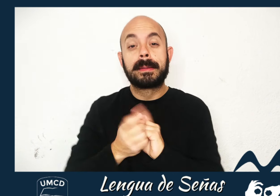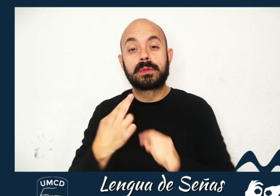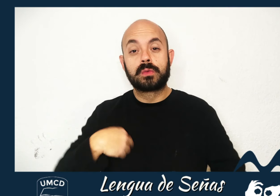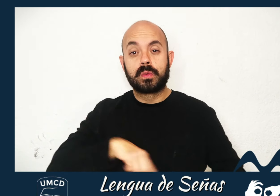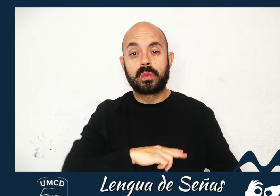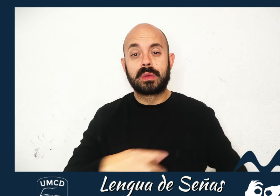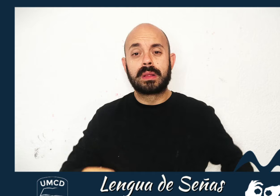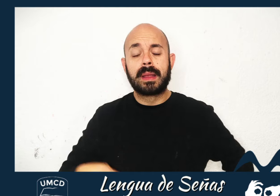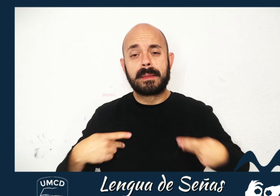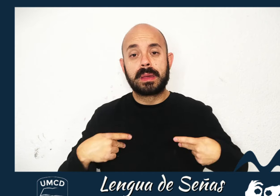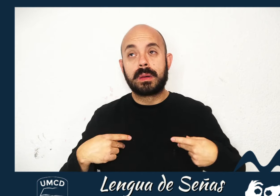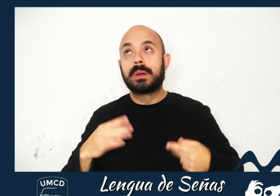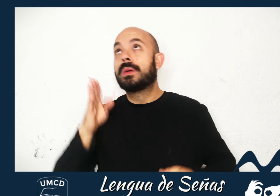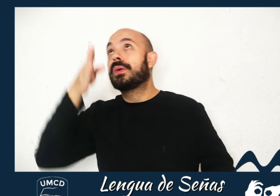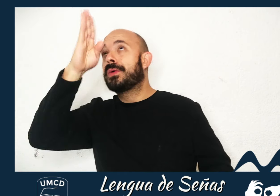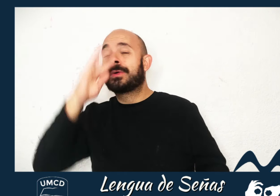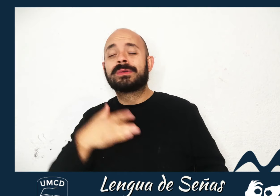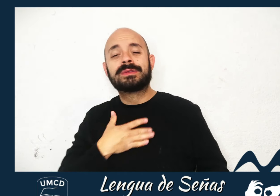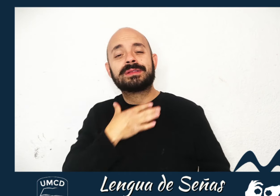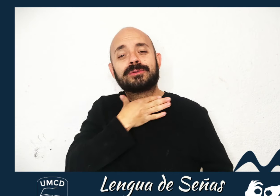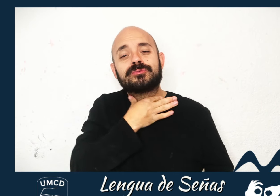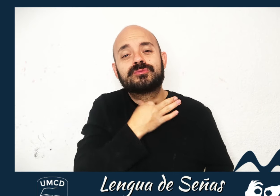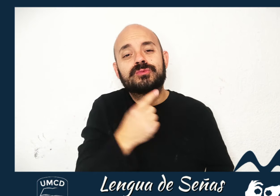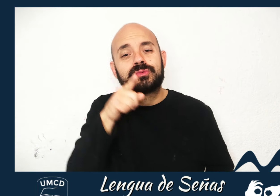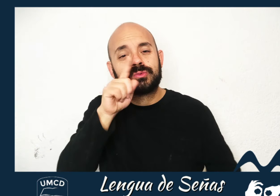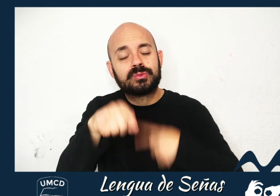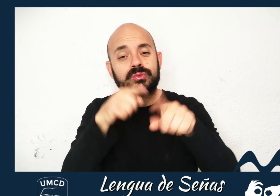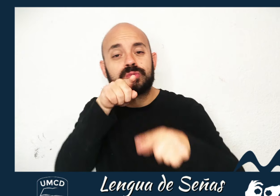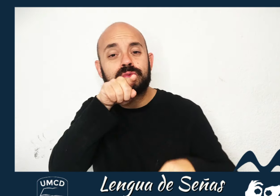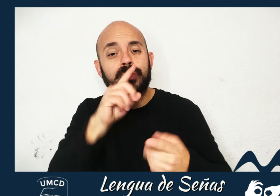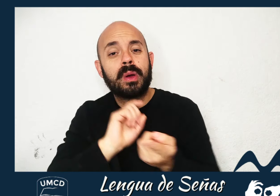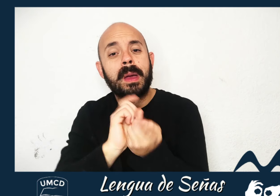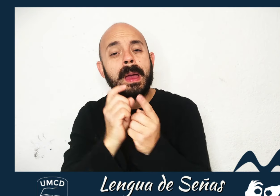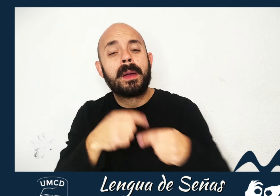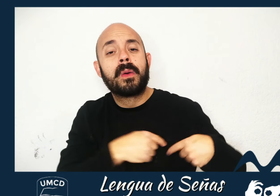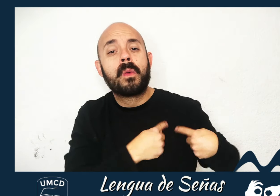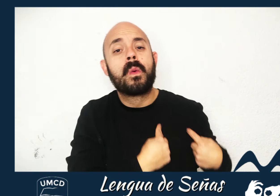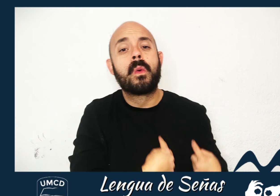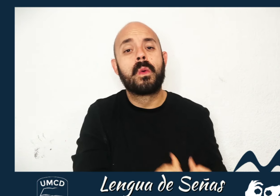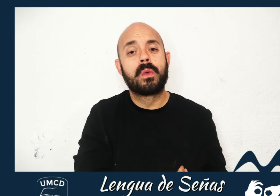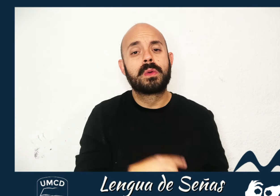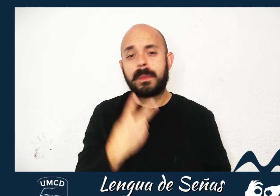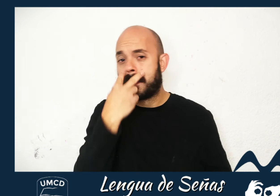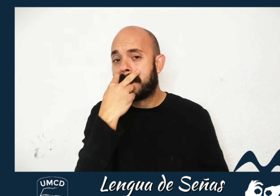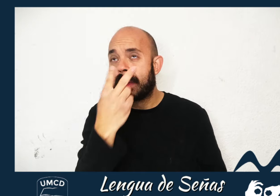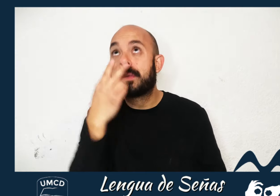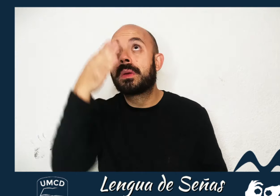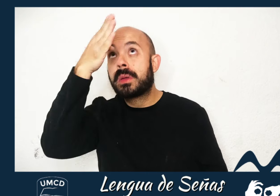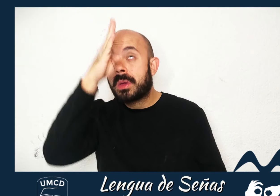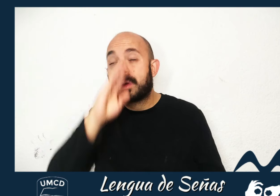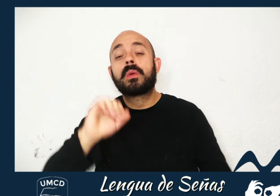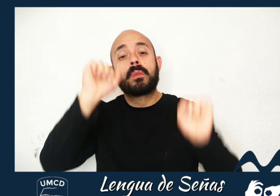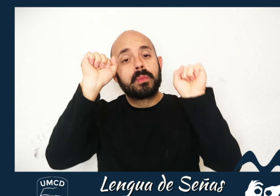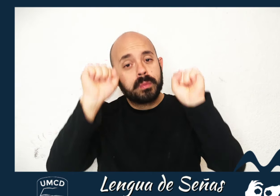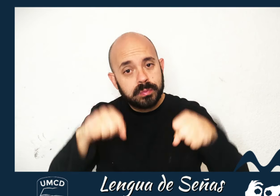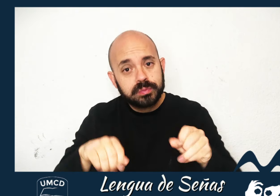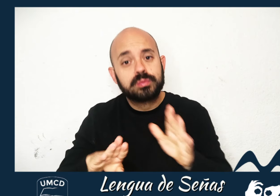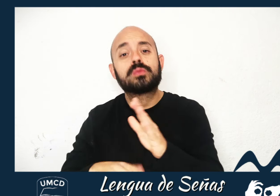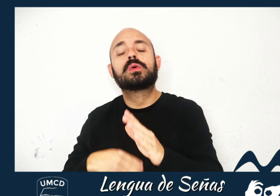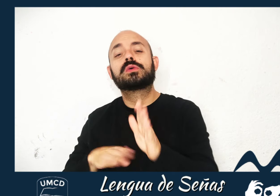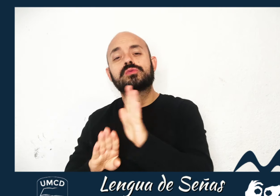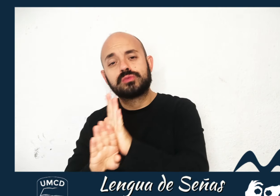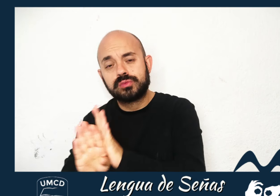nos aprecia más. Entonces vemos que Dios puede desarrollar una relación más profunda, más